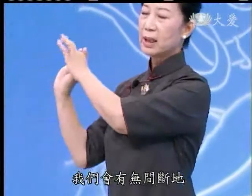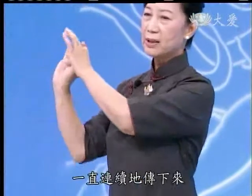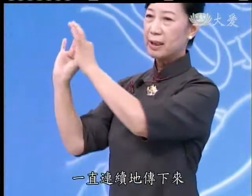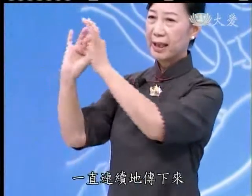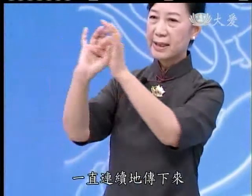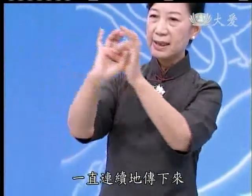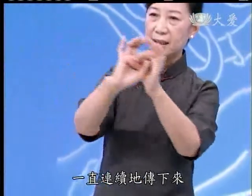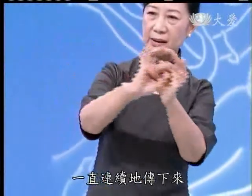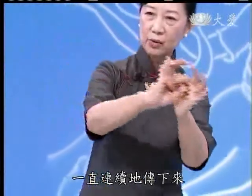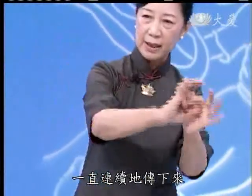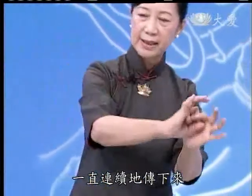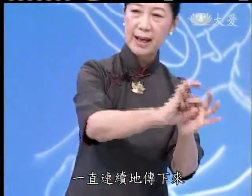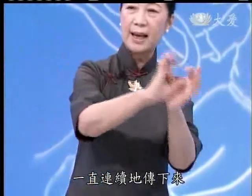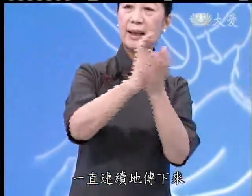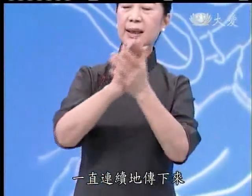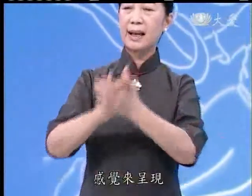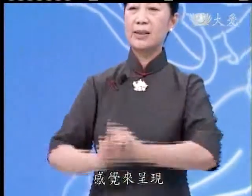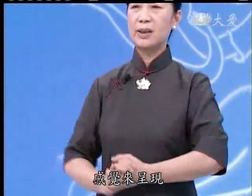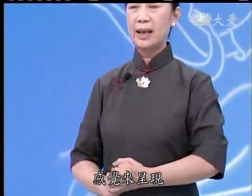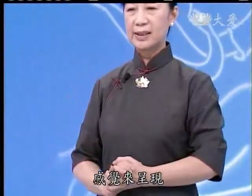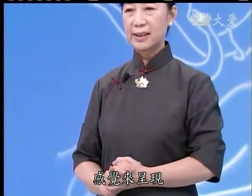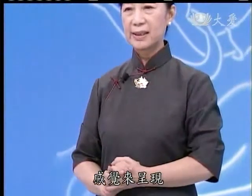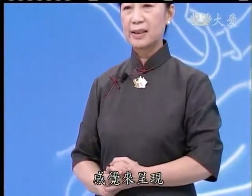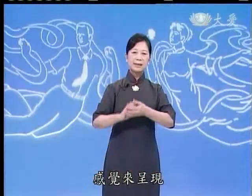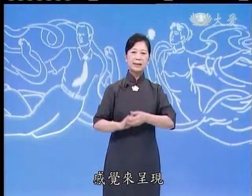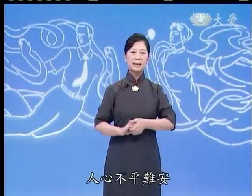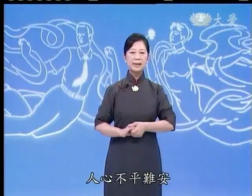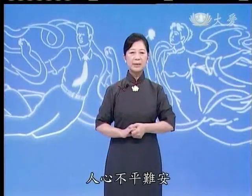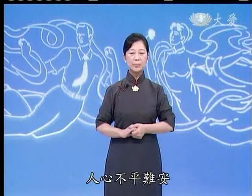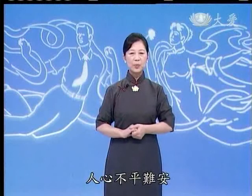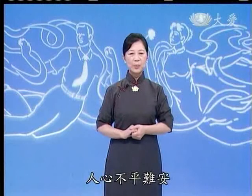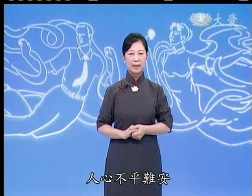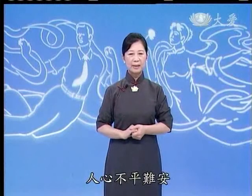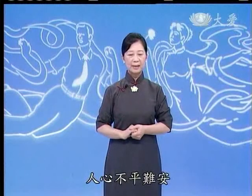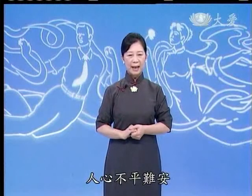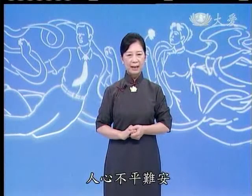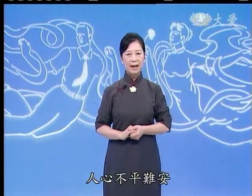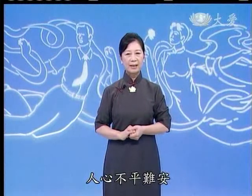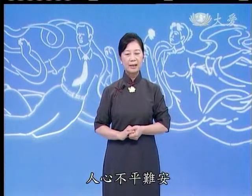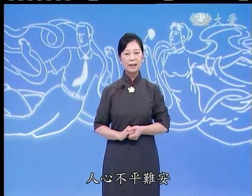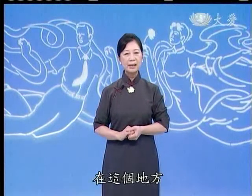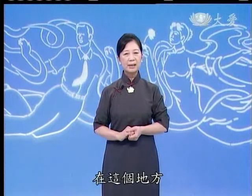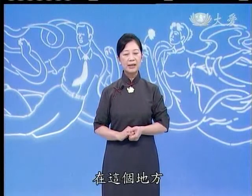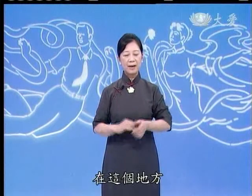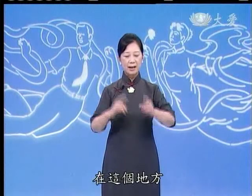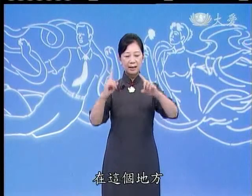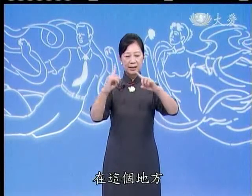一直连续的传下来，感觉来呈现。人心不平难安，那在这个地方，